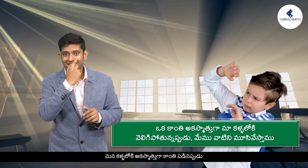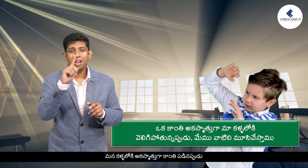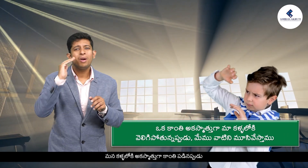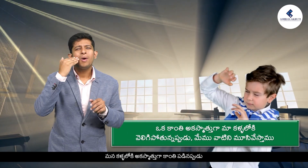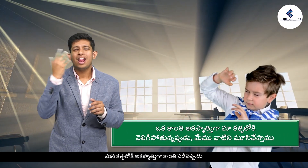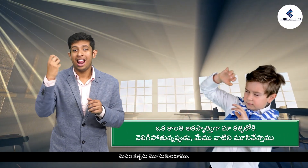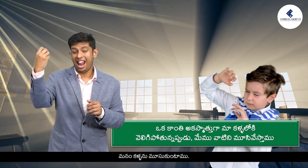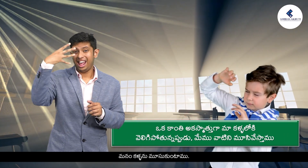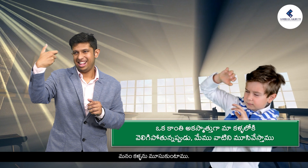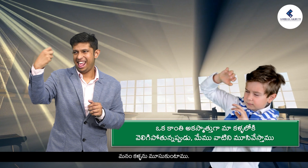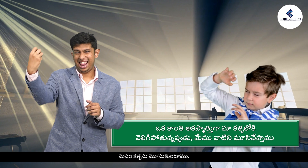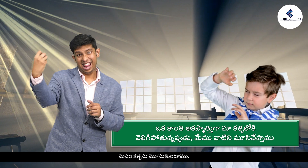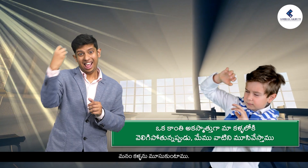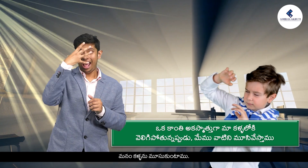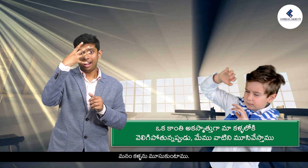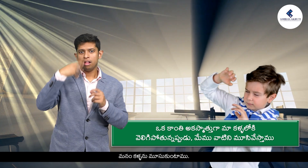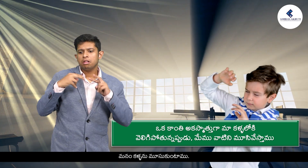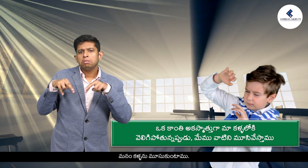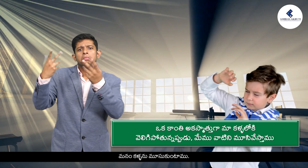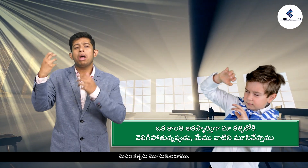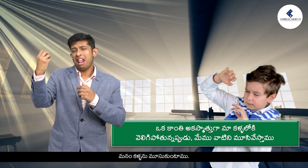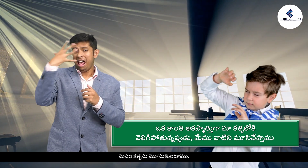కాంతి పడినప్పుడు మనం కళ్ళను మూసుకుంటాం.